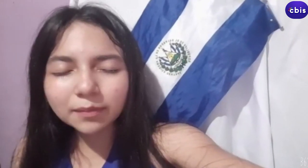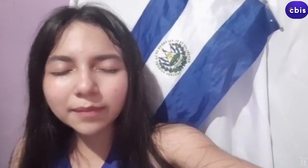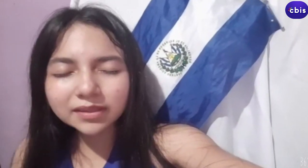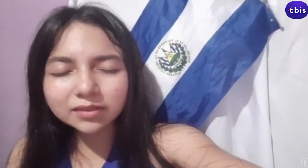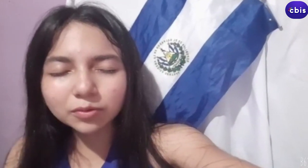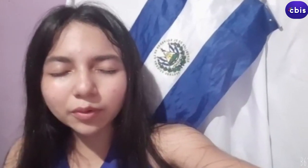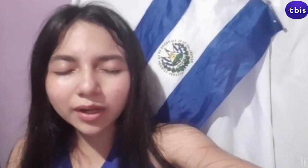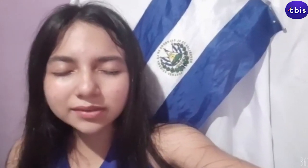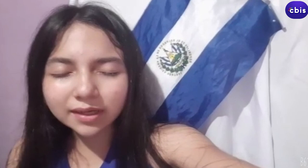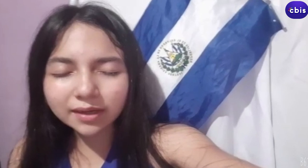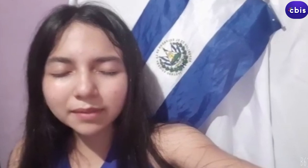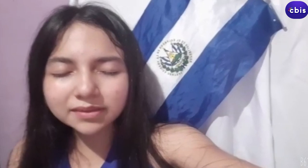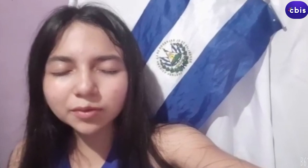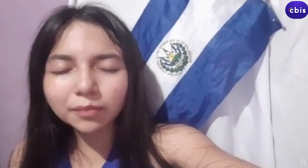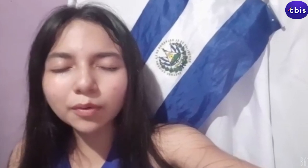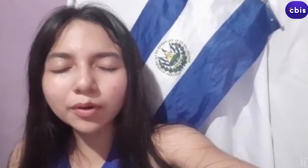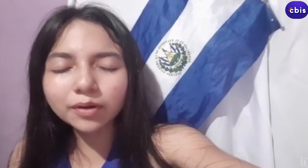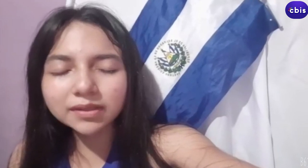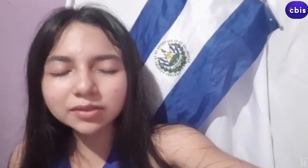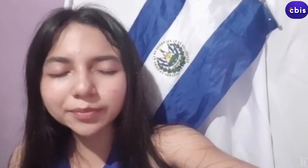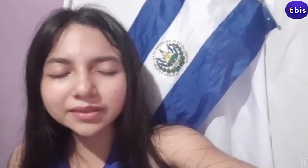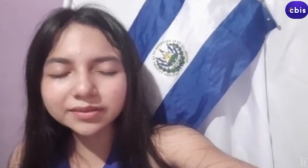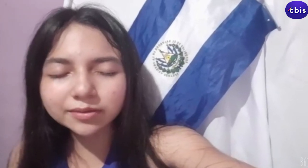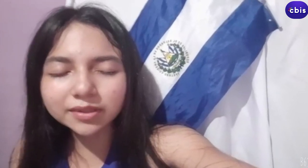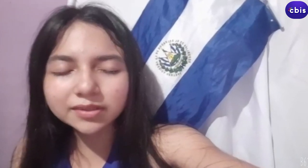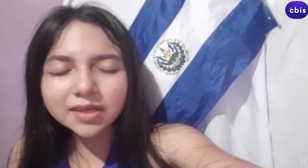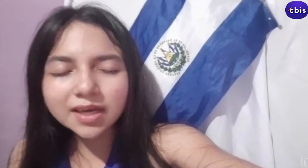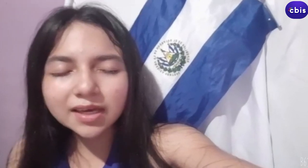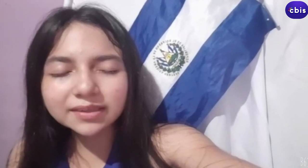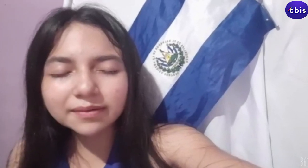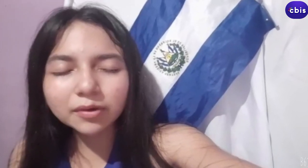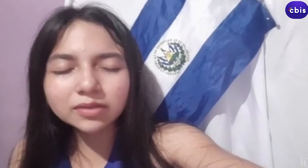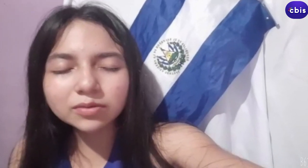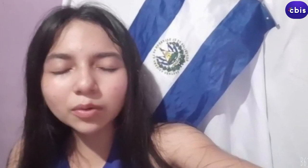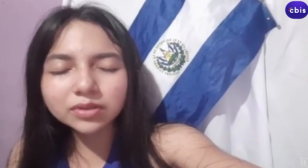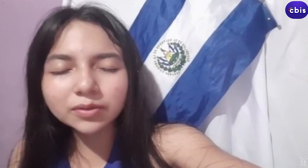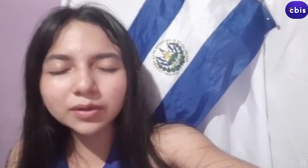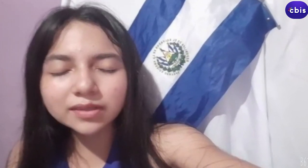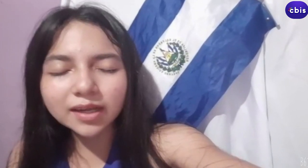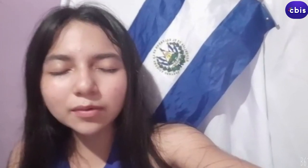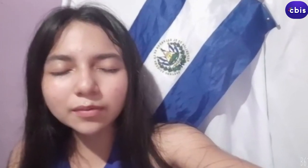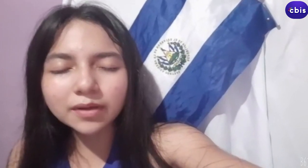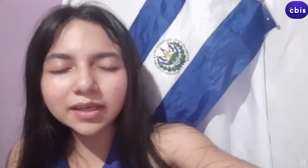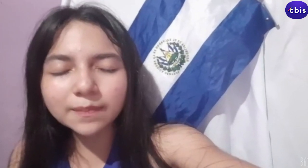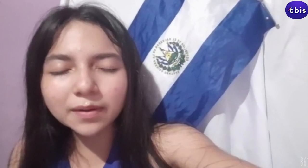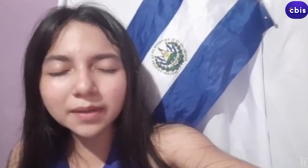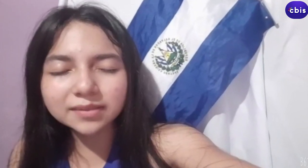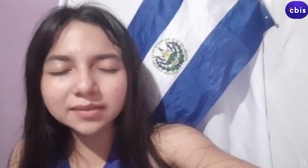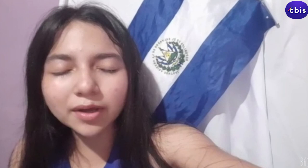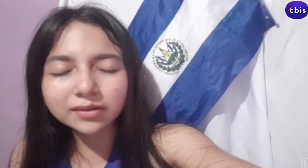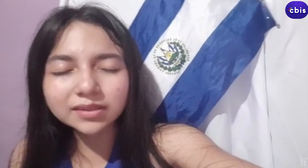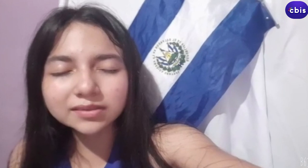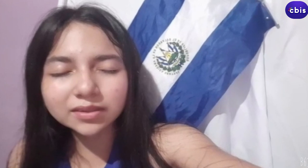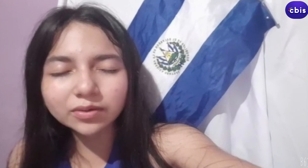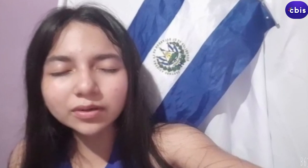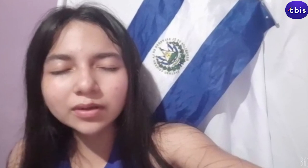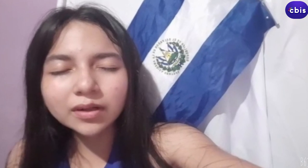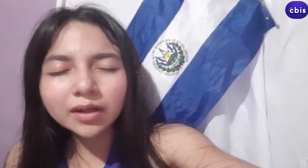tu coraza, más de tu amor, más de tus bendiciones. Y sabemos que solo contigo las tenemos y permanecemos en ti, Señor.